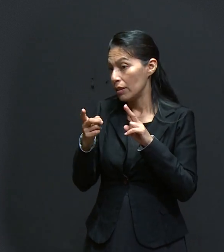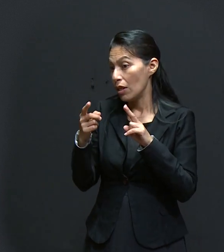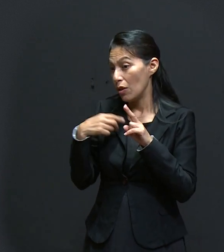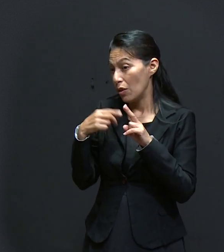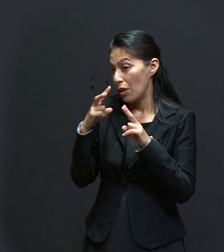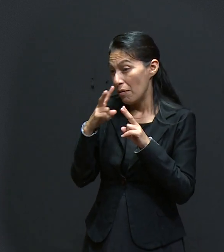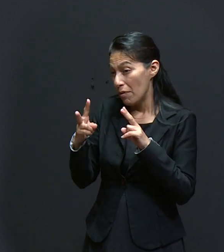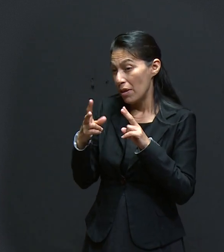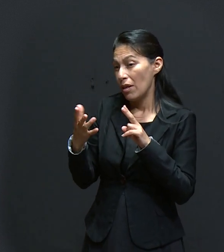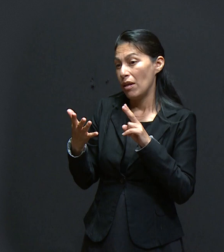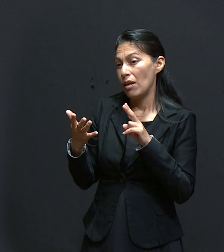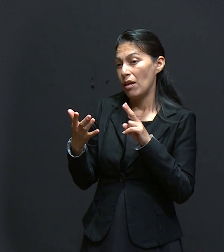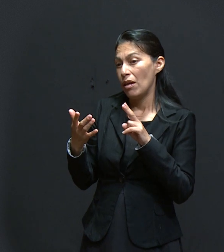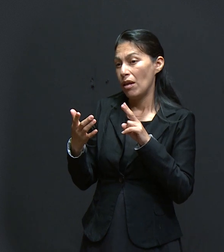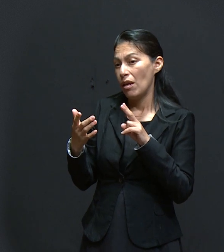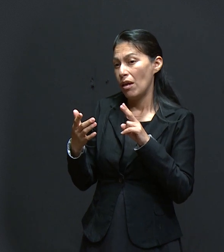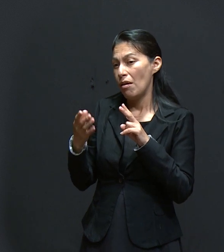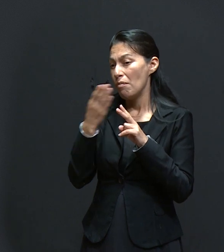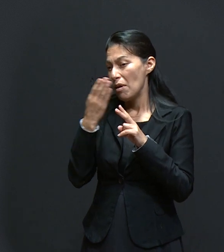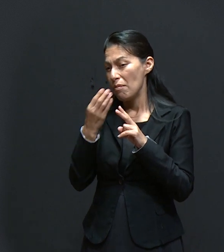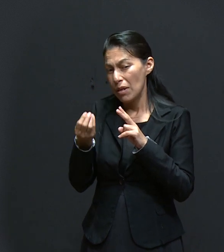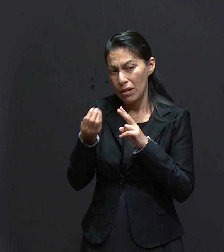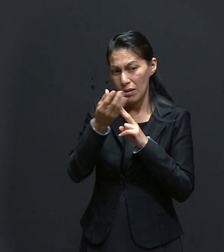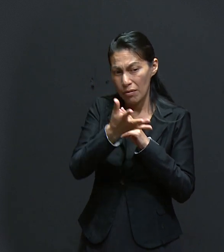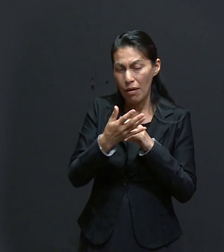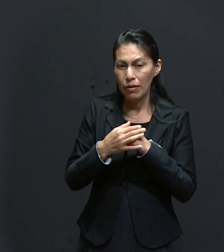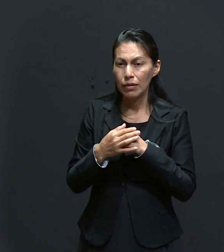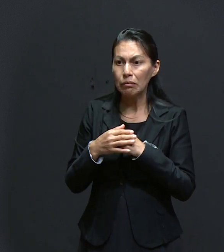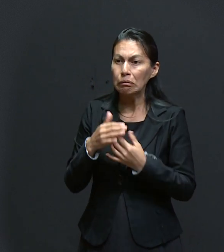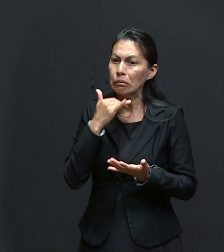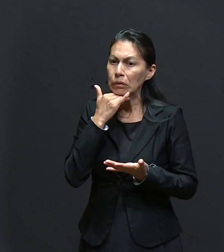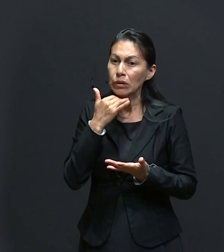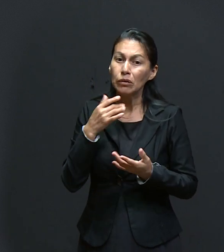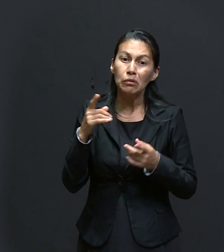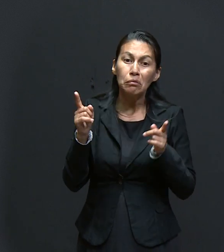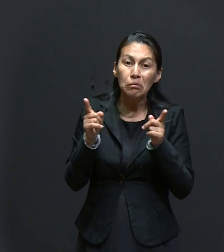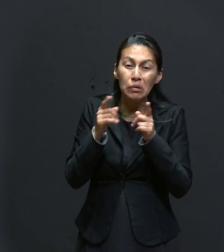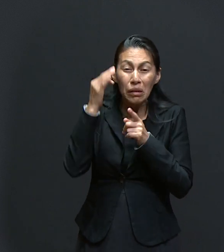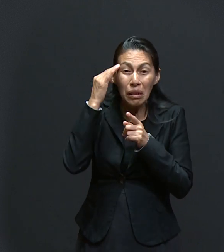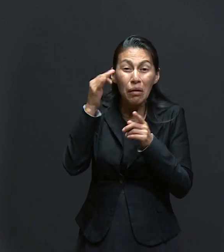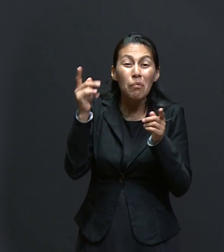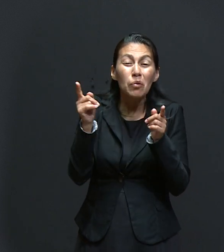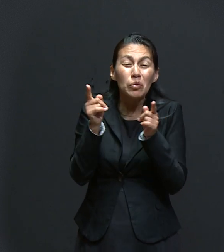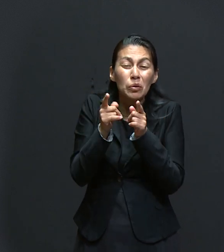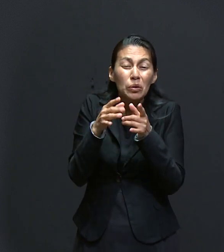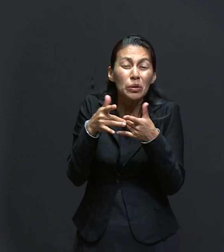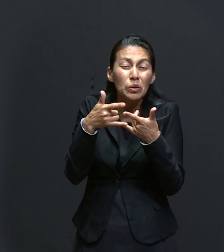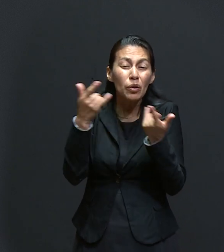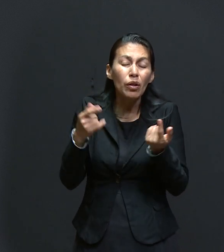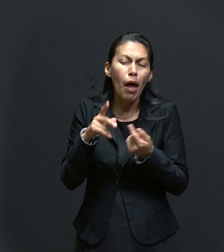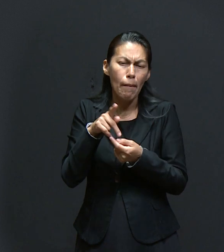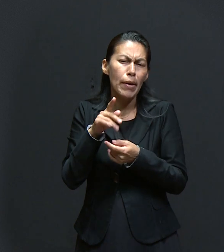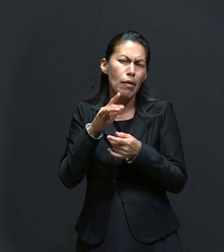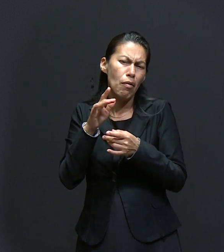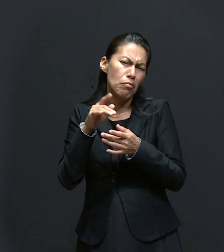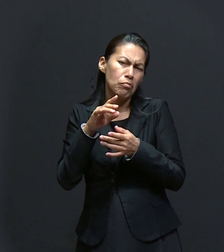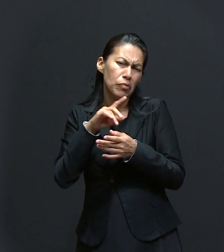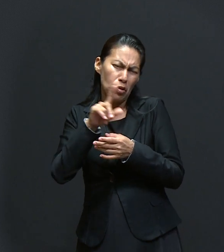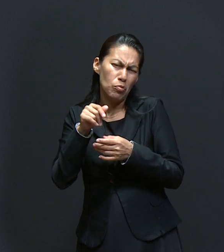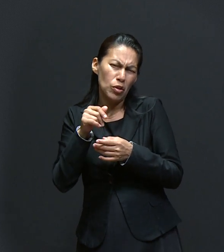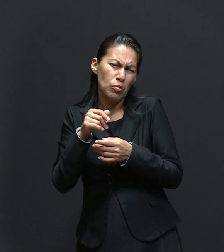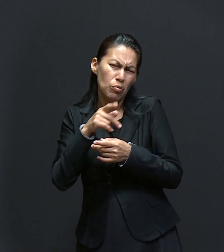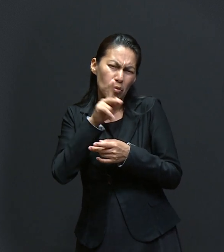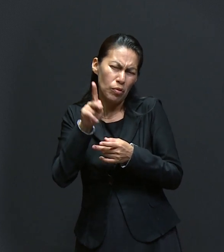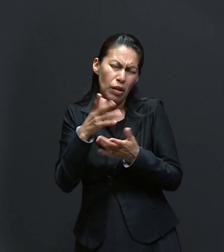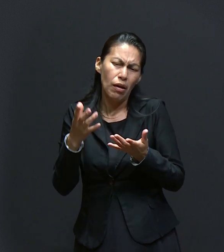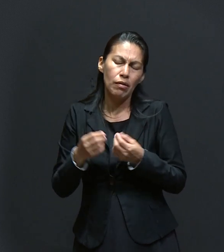bueno yo creo que esta historia puede ser publicada en los detalles aquí en redes de